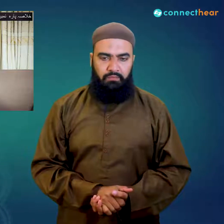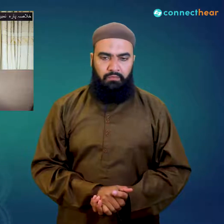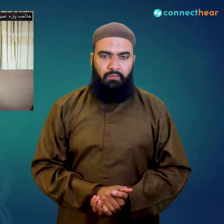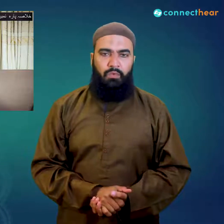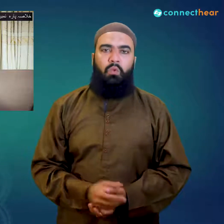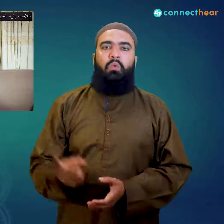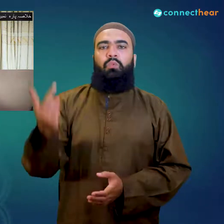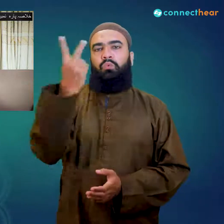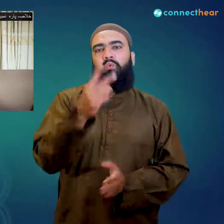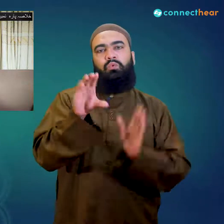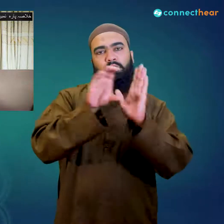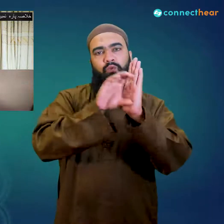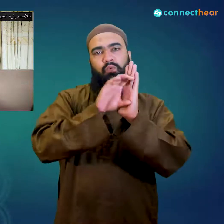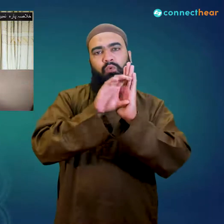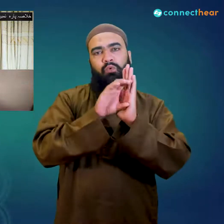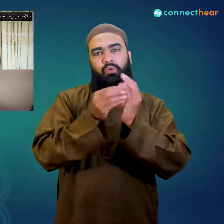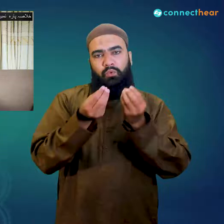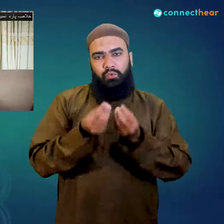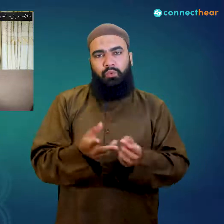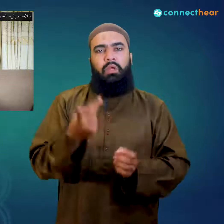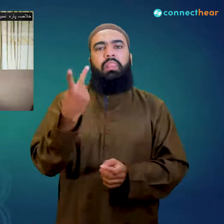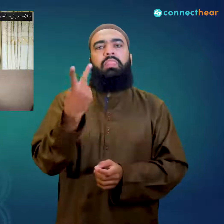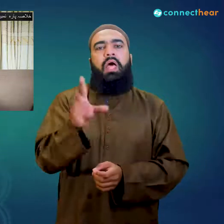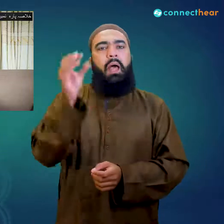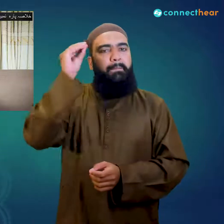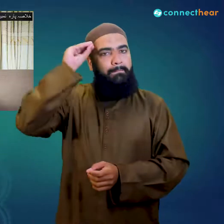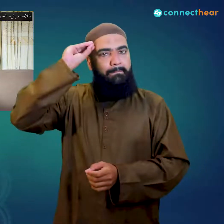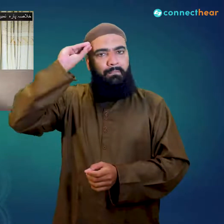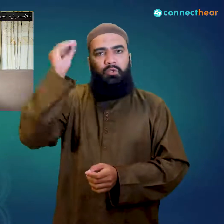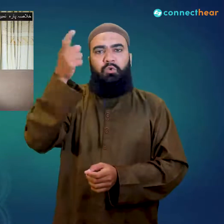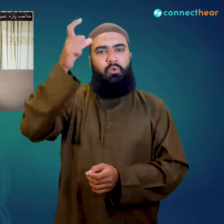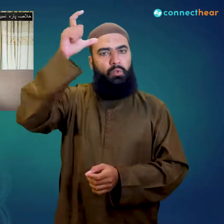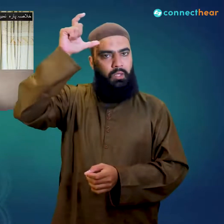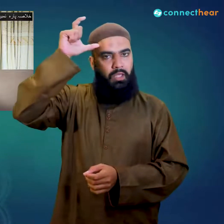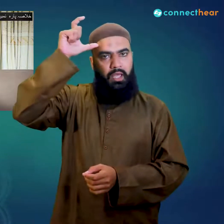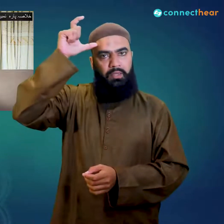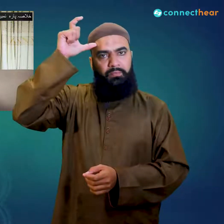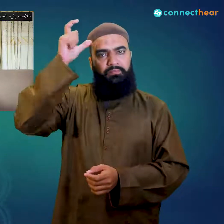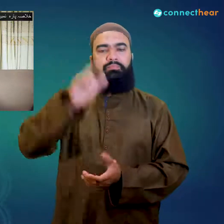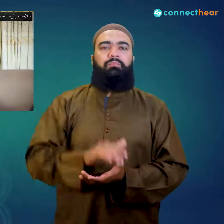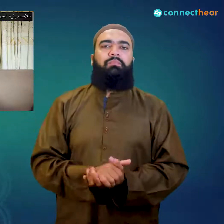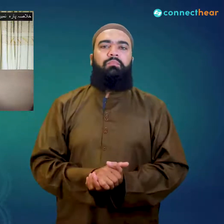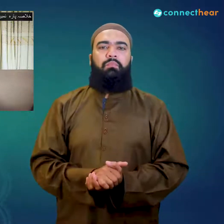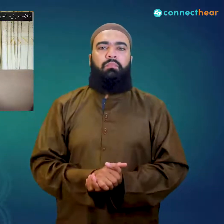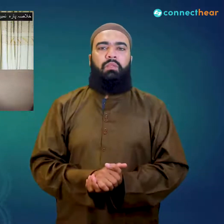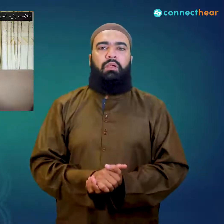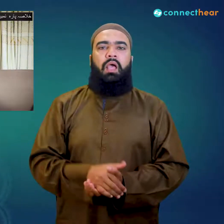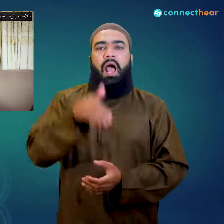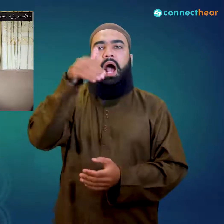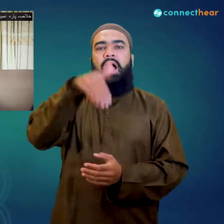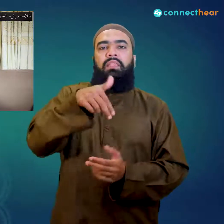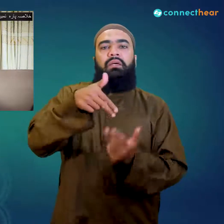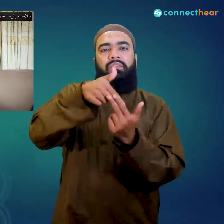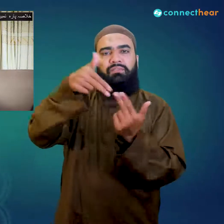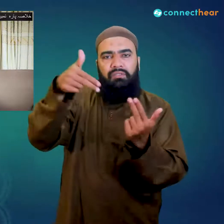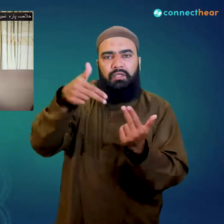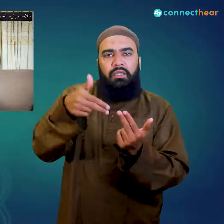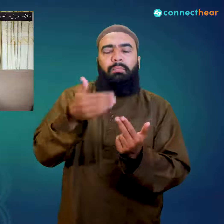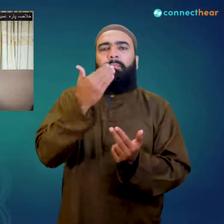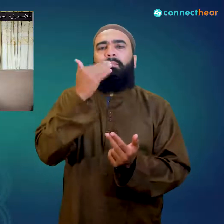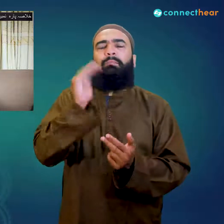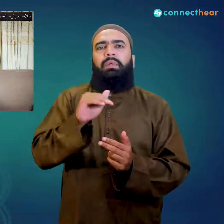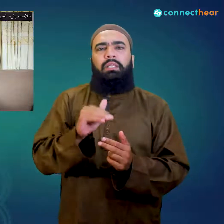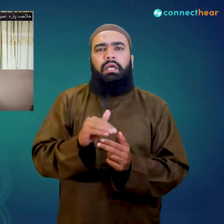دوسری صورت قرآن مجید کی سورہ بقرہ، جس کا معنی گائے کا آتا ہے، اور چونکہ اس صورت میں ایک اہم